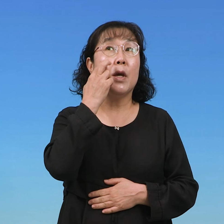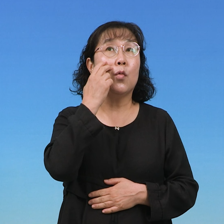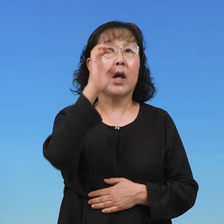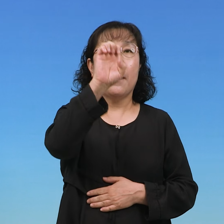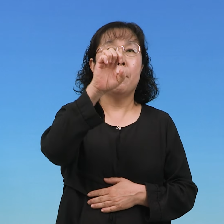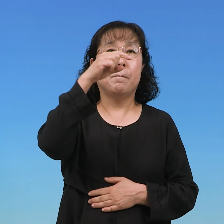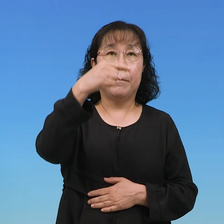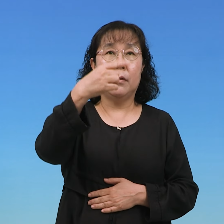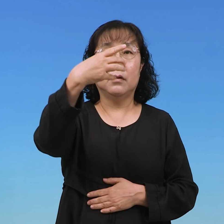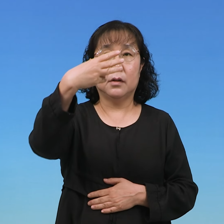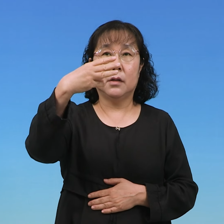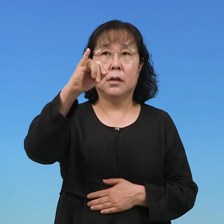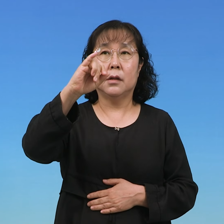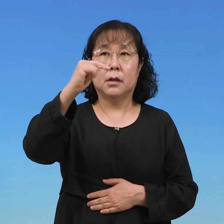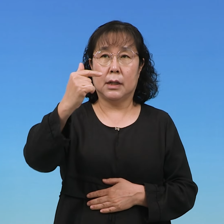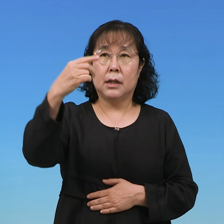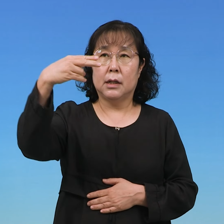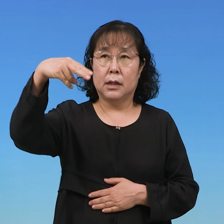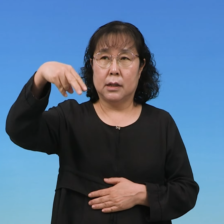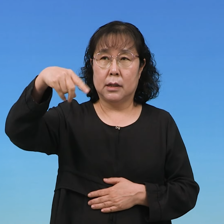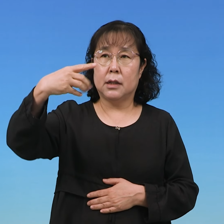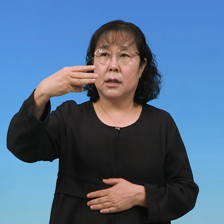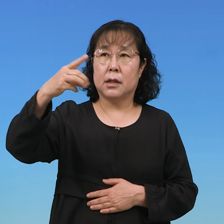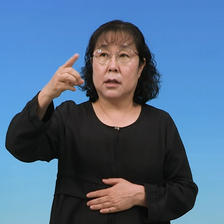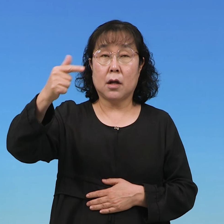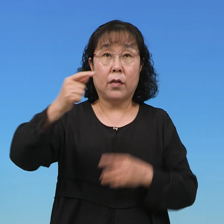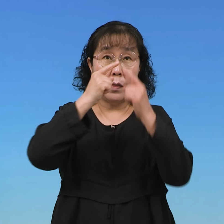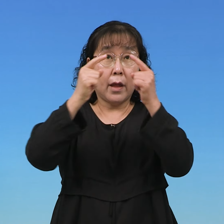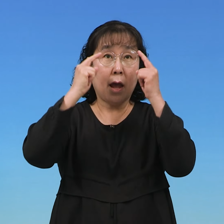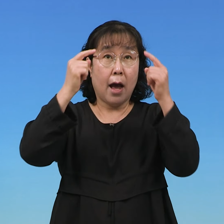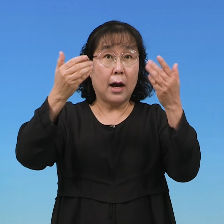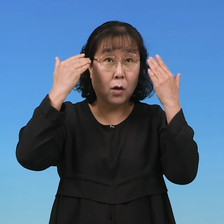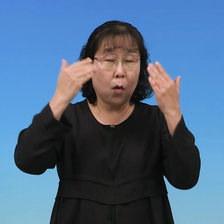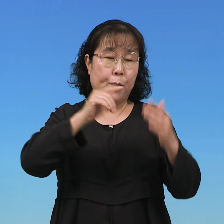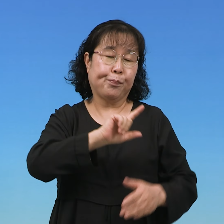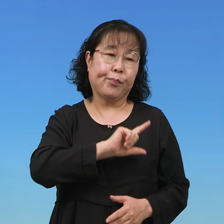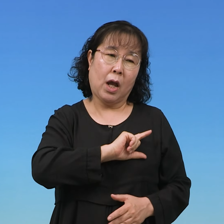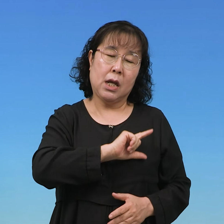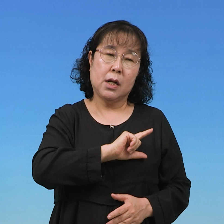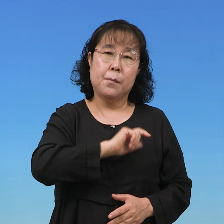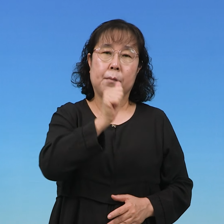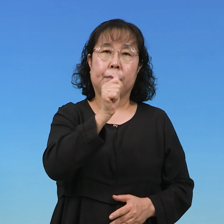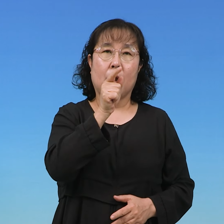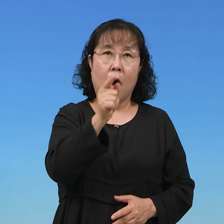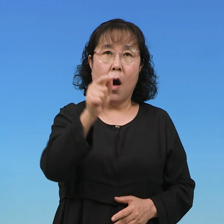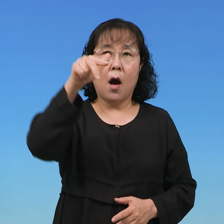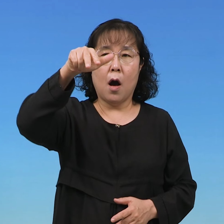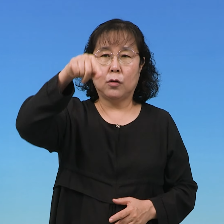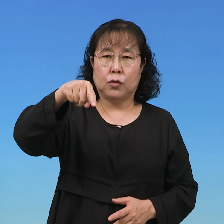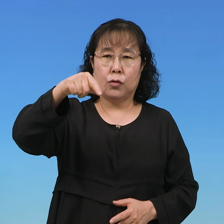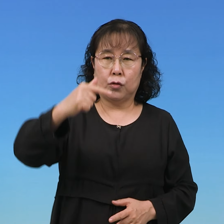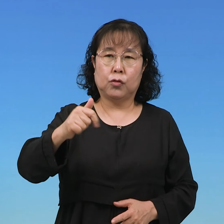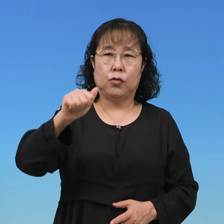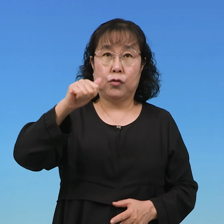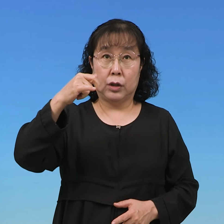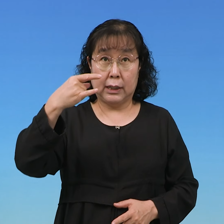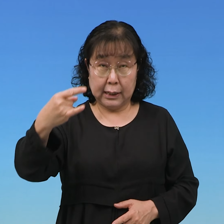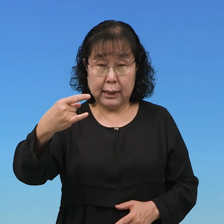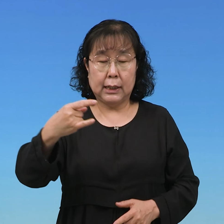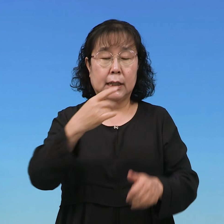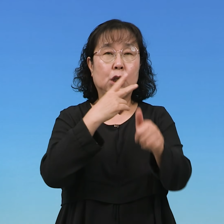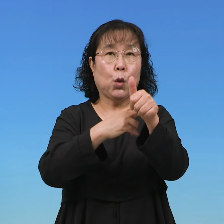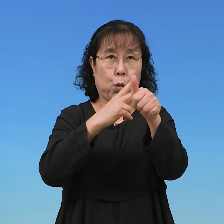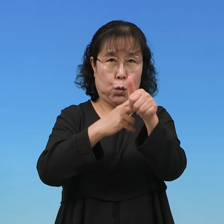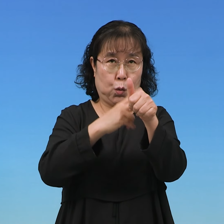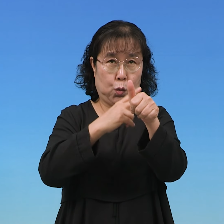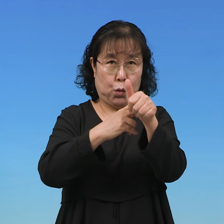그 미국의 프린스턴 대학교의 그 허준희 교수라고 한국계 최초로 그 수학계의